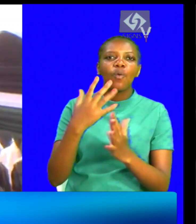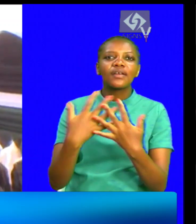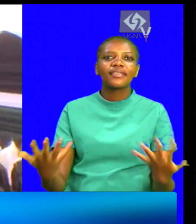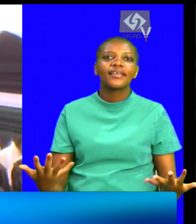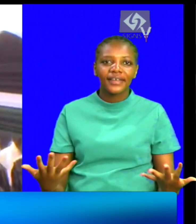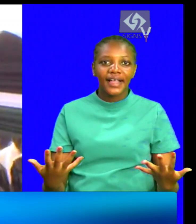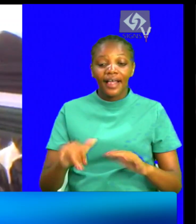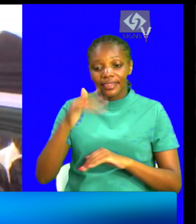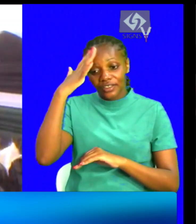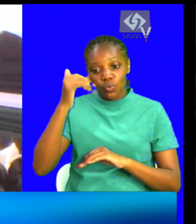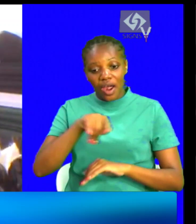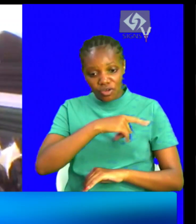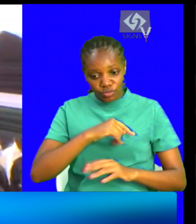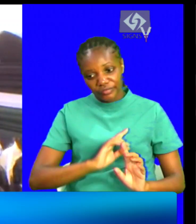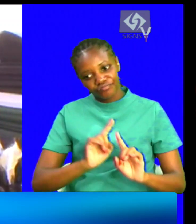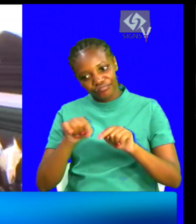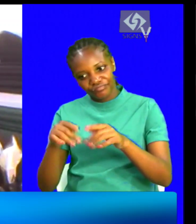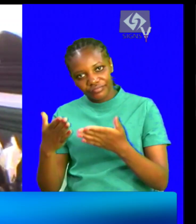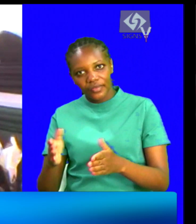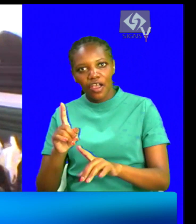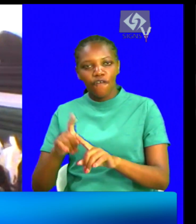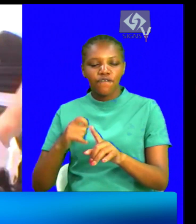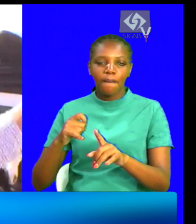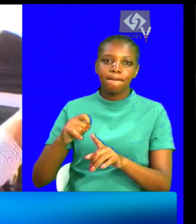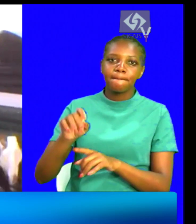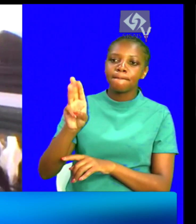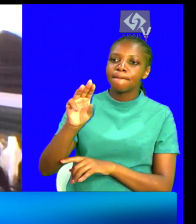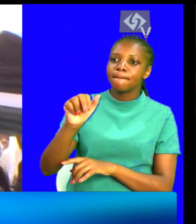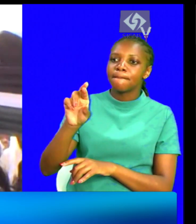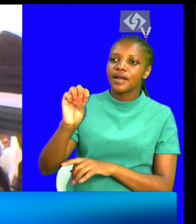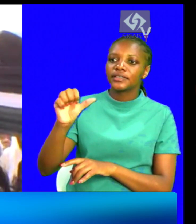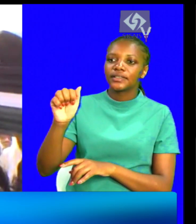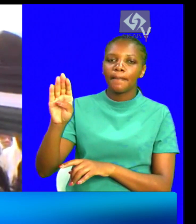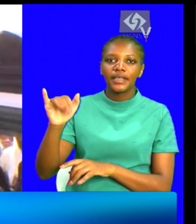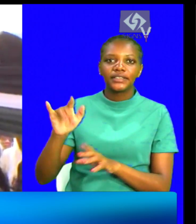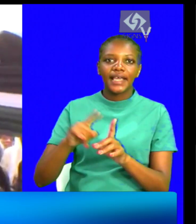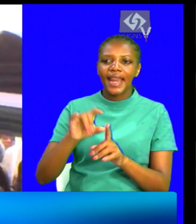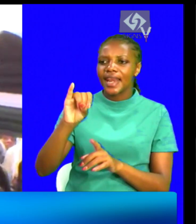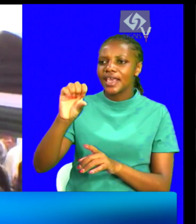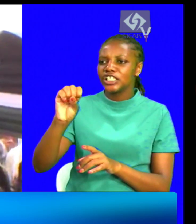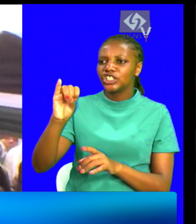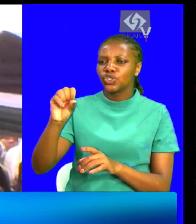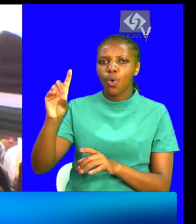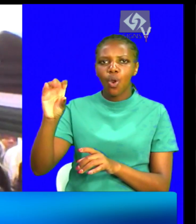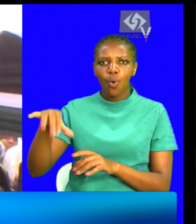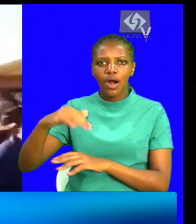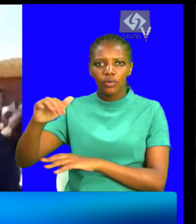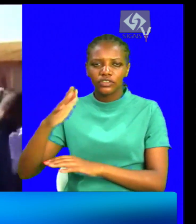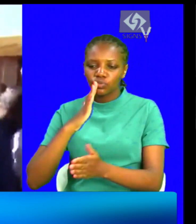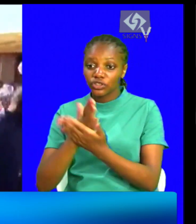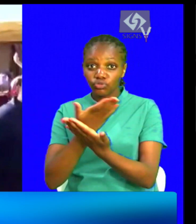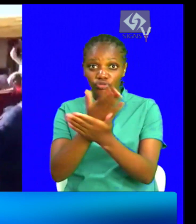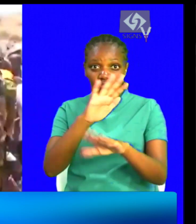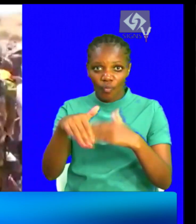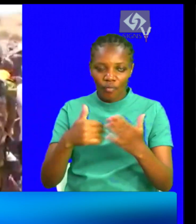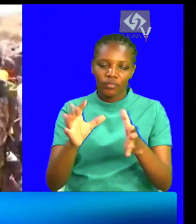kitu kimoja. Ndio sababu tumekuja vile tuko kutoka Marsabit, kutoka Isiolo, tuhakikishe nyinyi